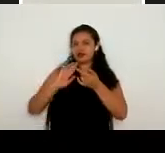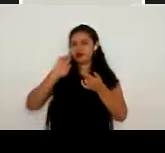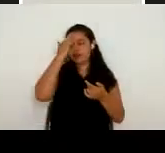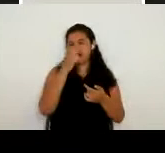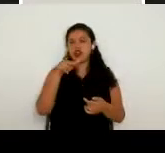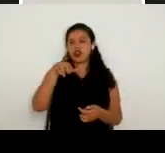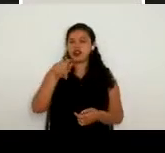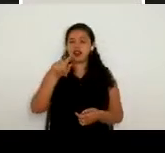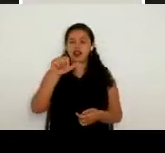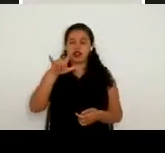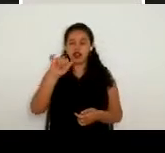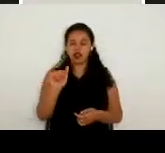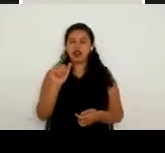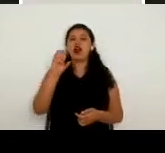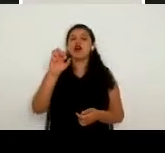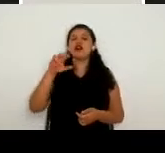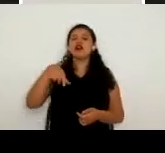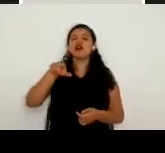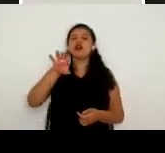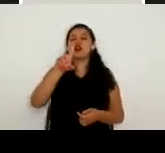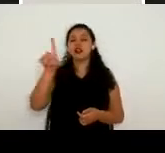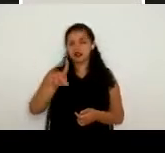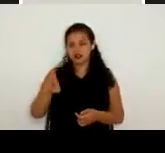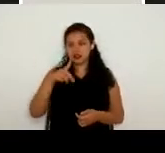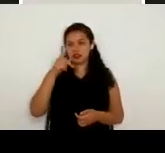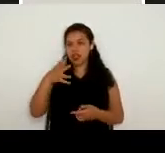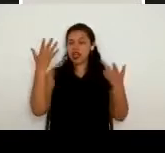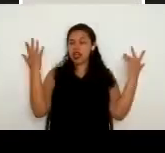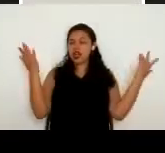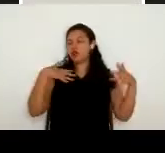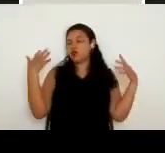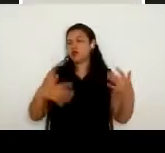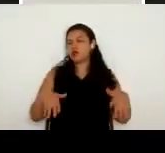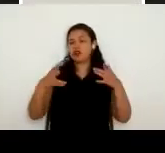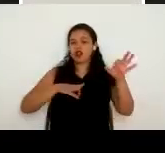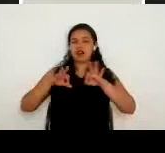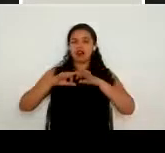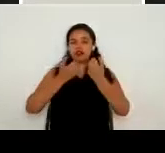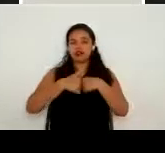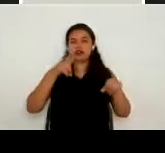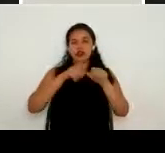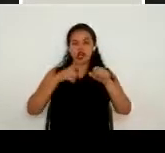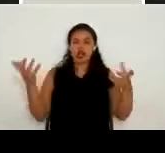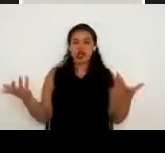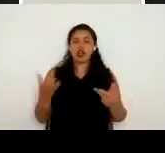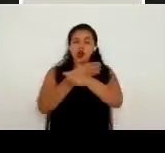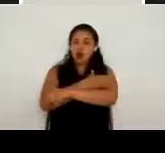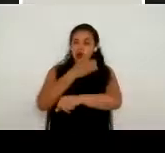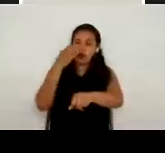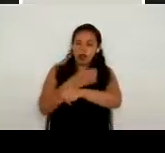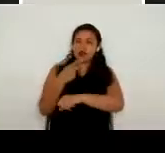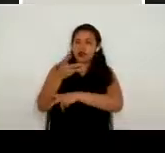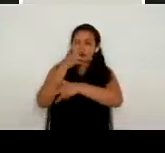man y bueno pues es todo un académico del trabajo social un gran colega que nos dejó muchos